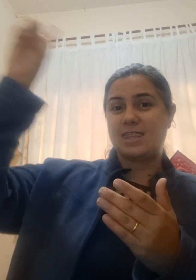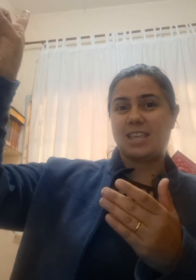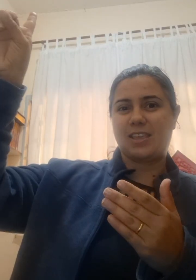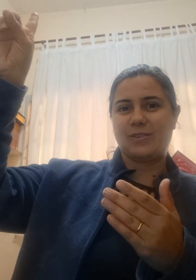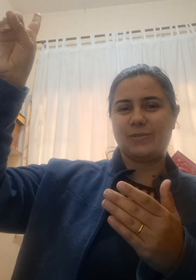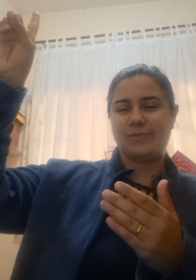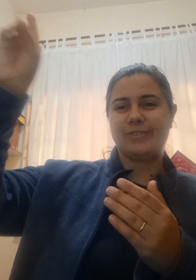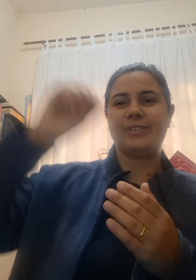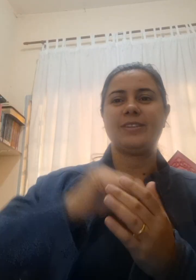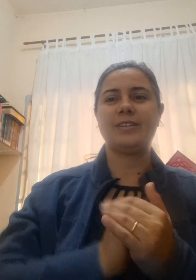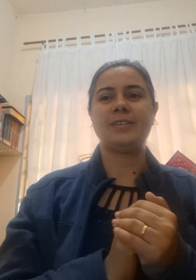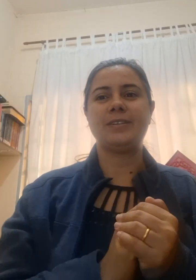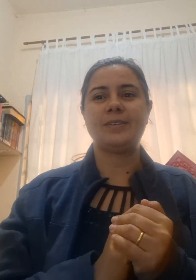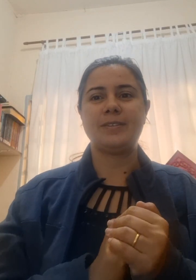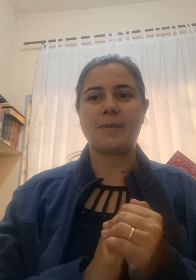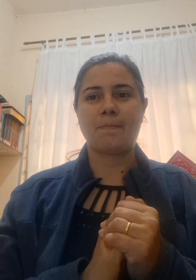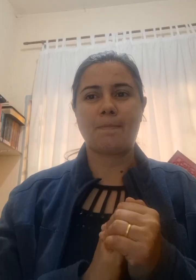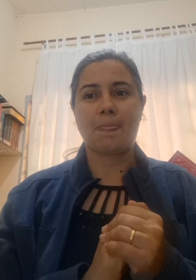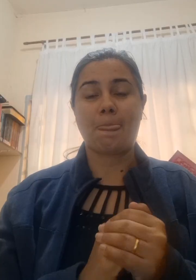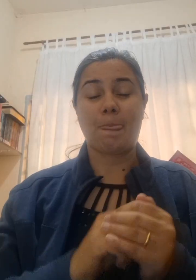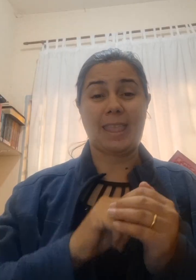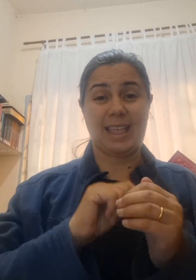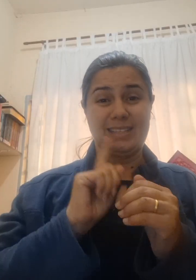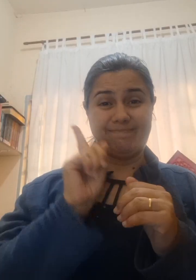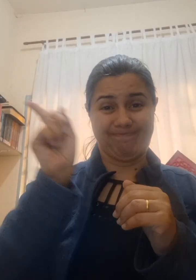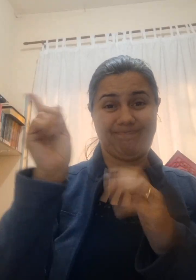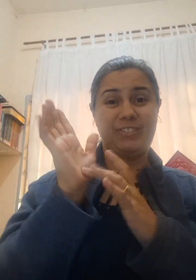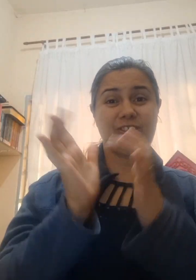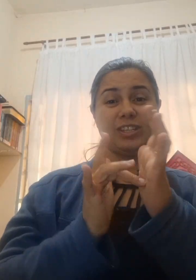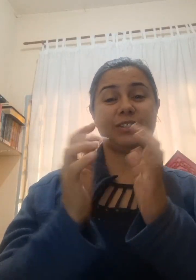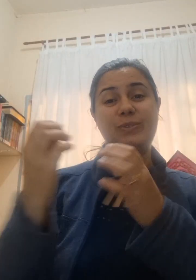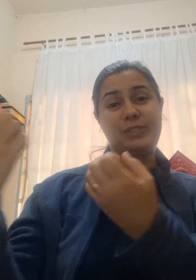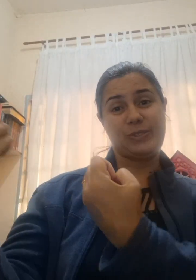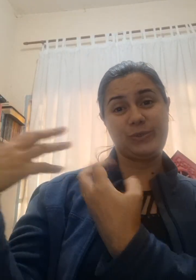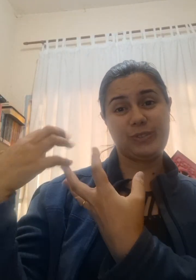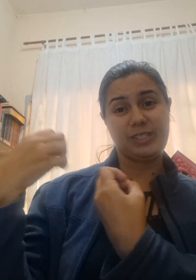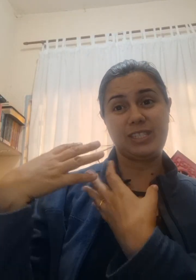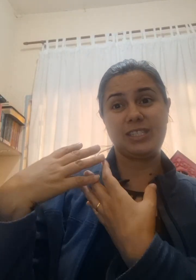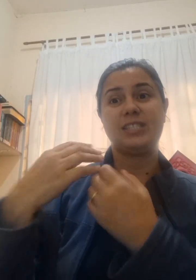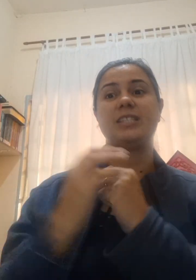Jesus confia na provisão de Deus. Ele nos ensina